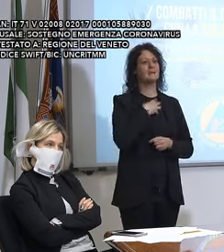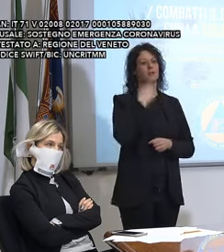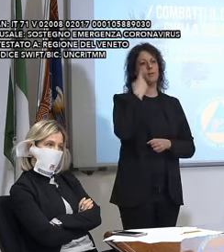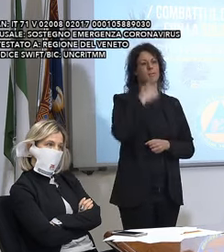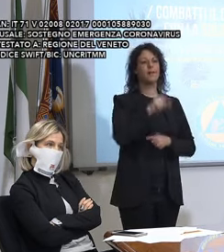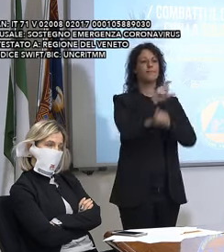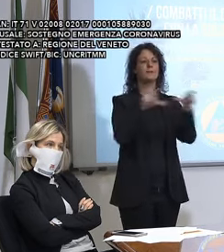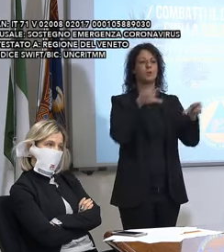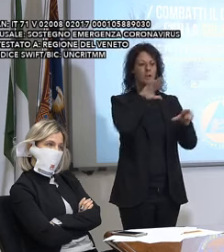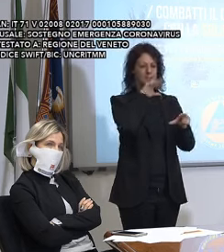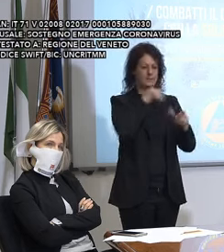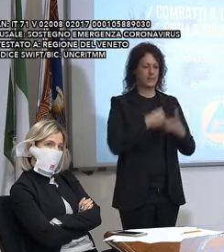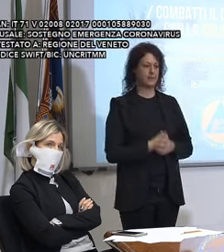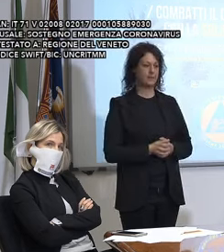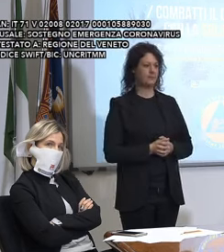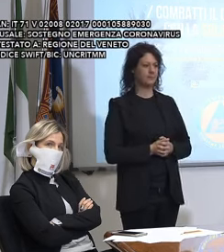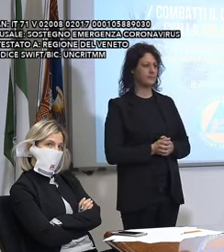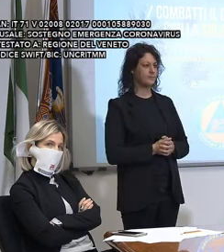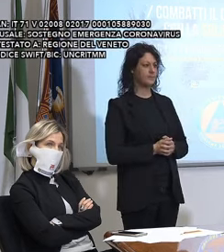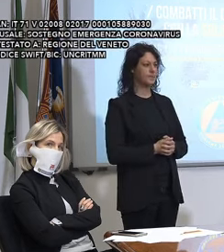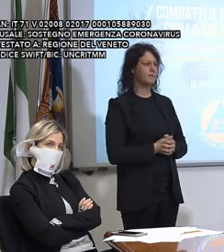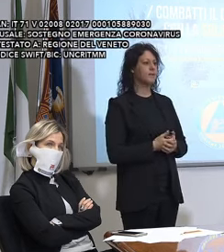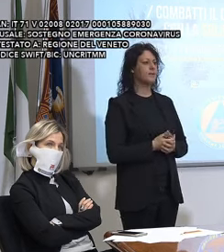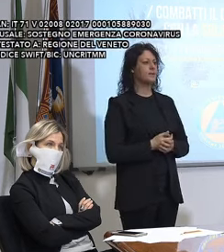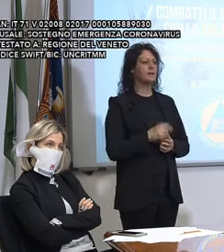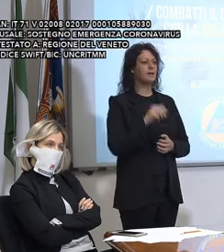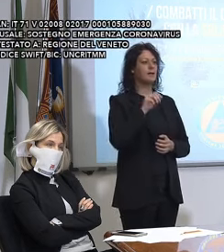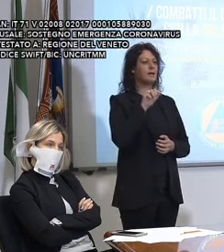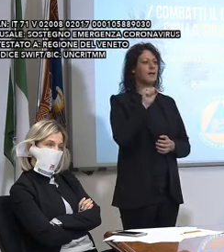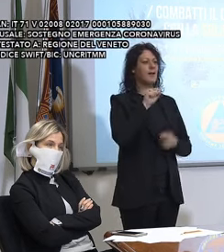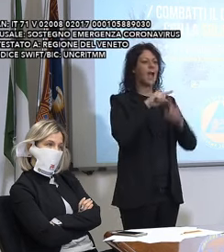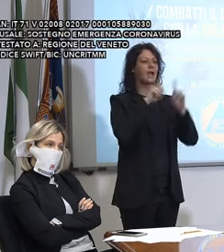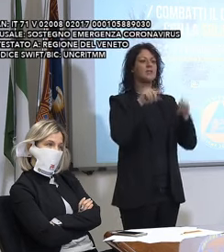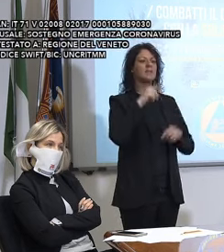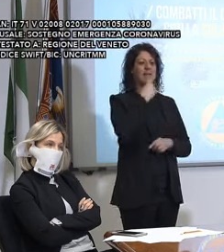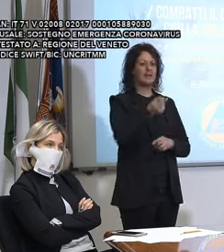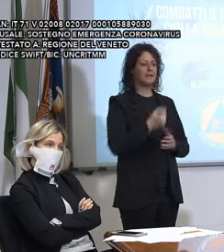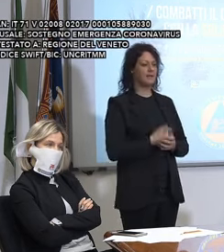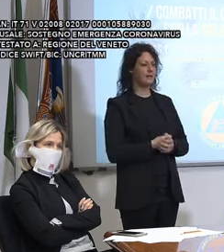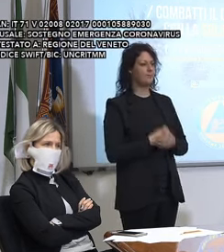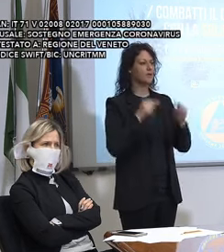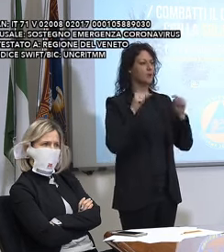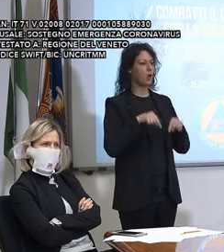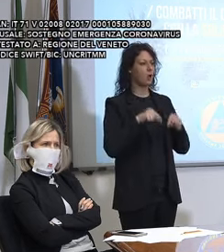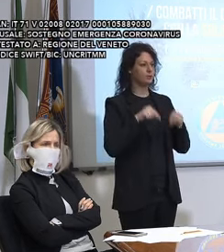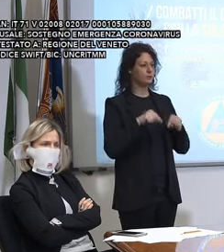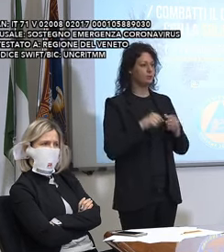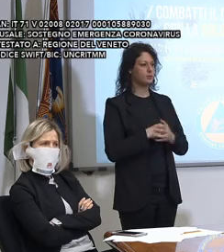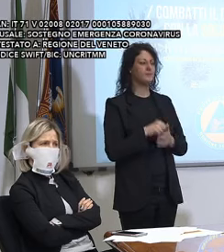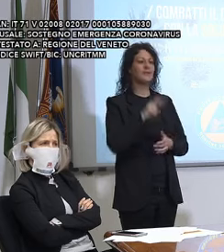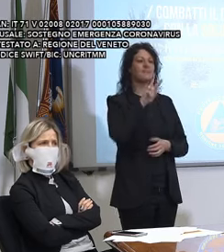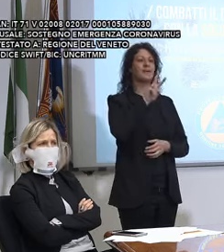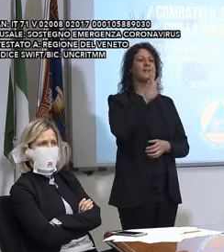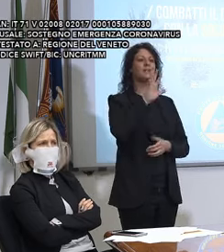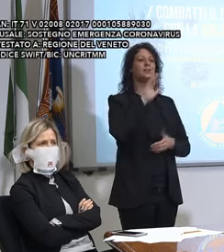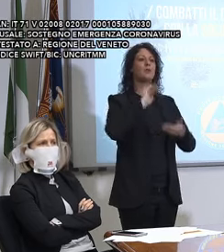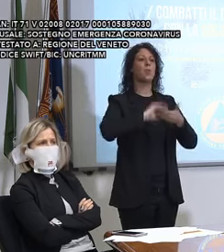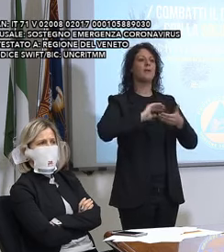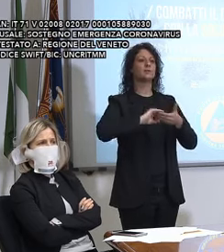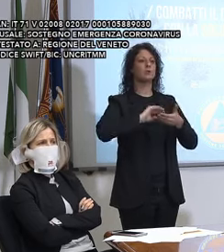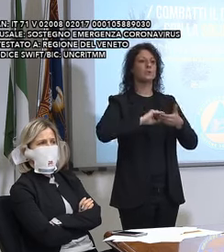Allora, Tomasini, agenzia Dire, oggi c'è stato un appello a Zaia di 25 associazioni